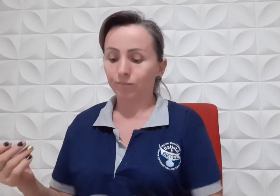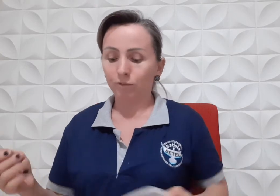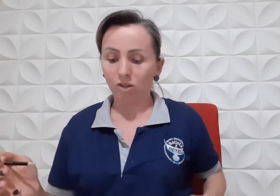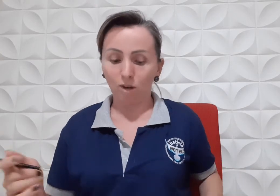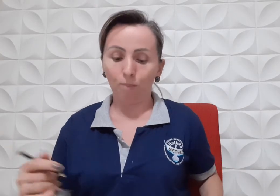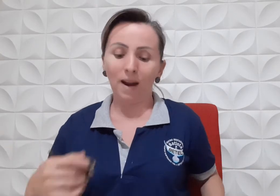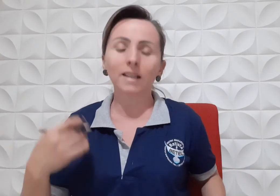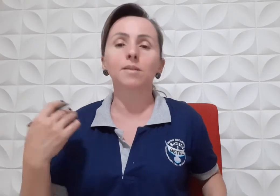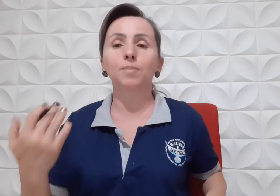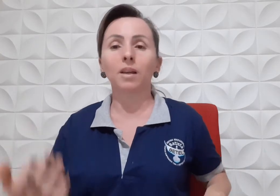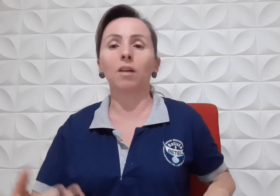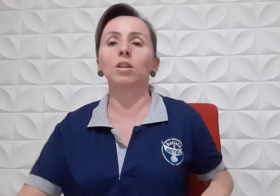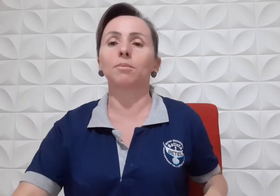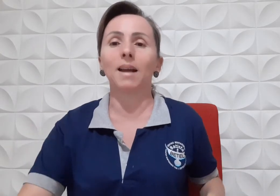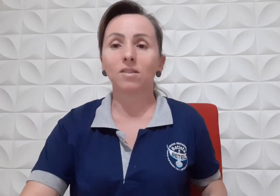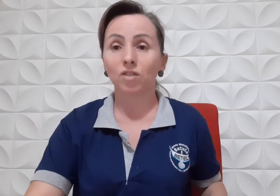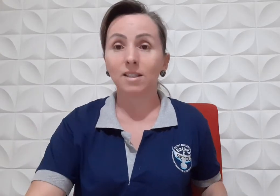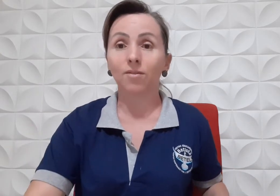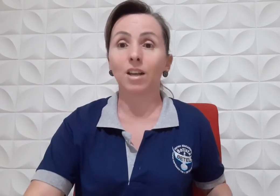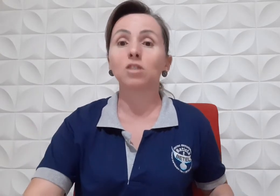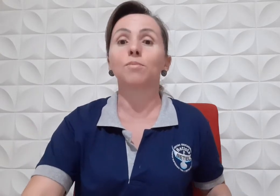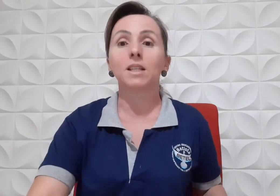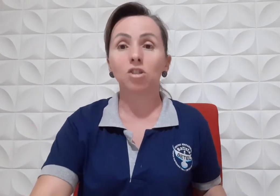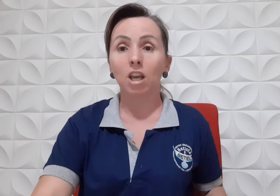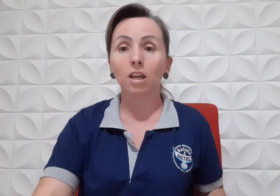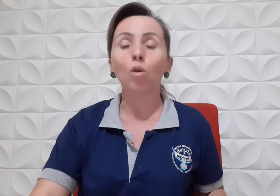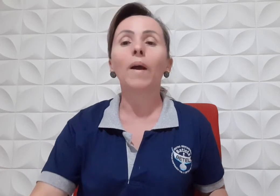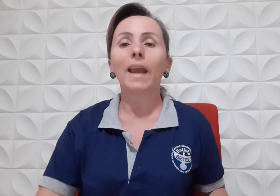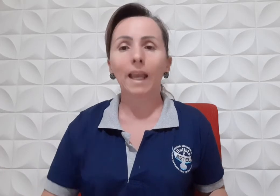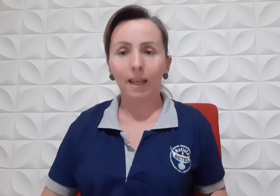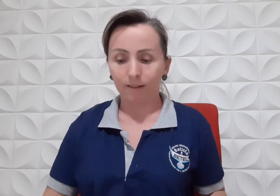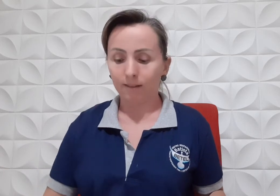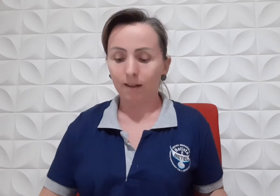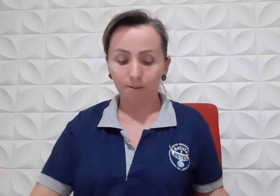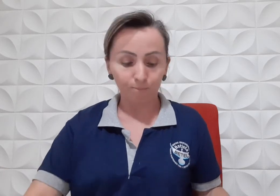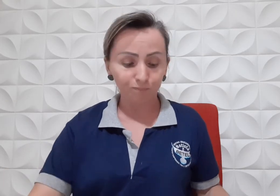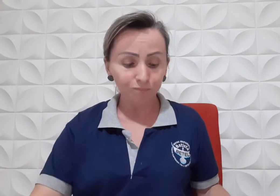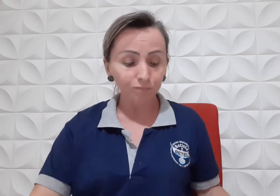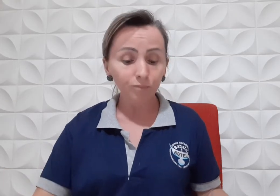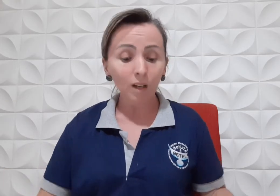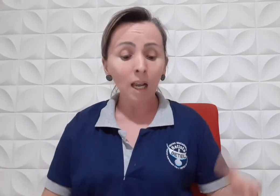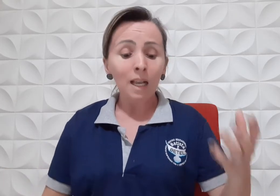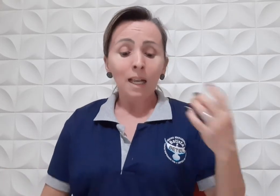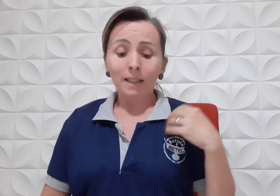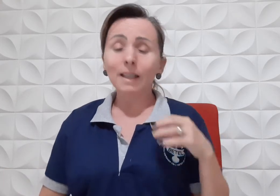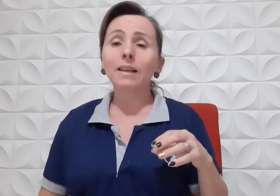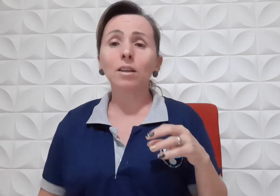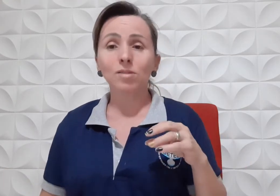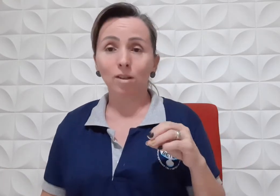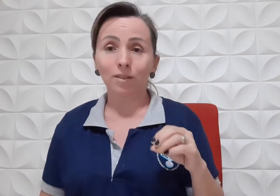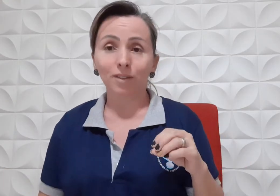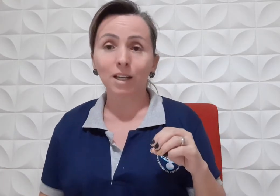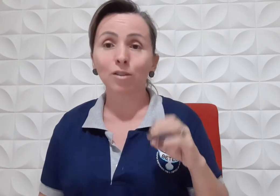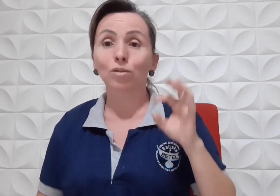no seu país, porque quanto mais você vende, mais dinheiro entra. E aqui o seu livrinho